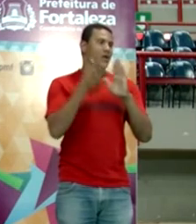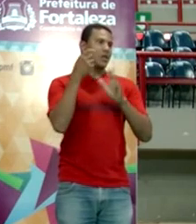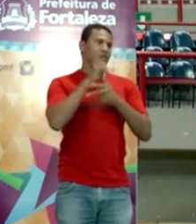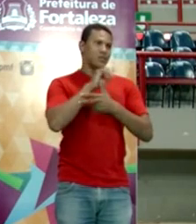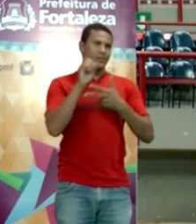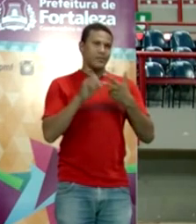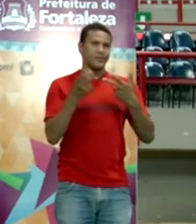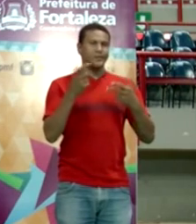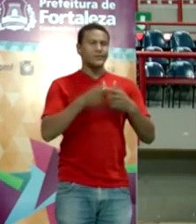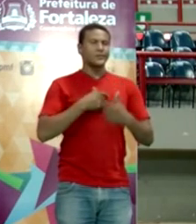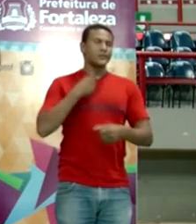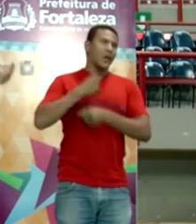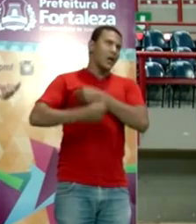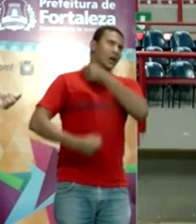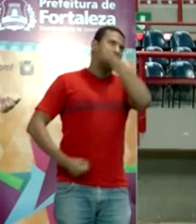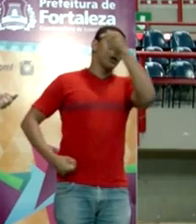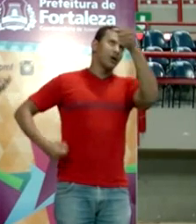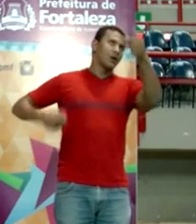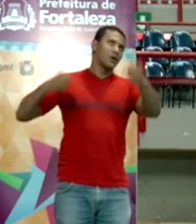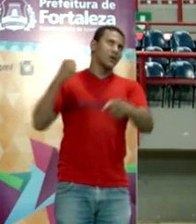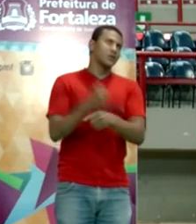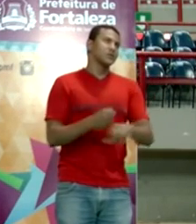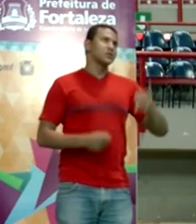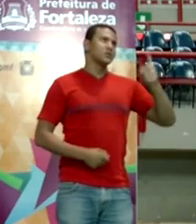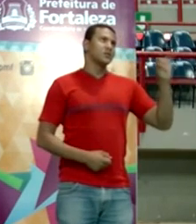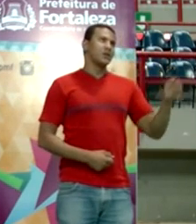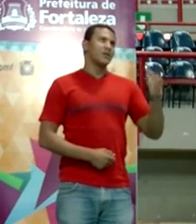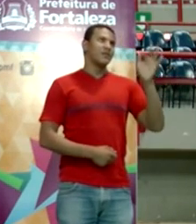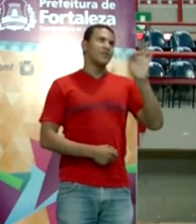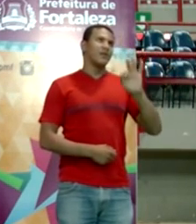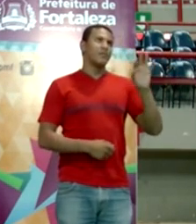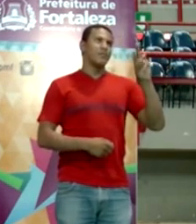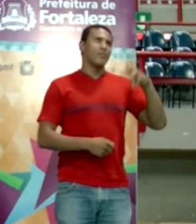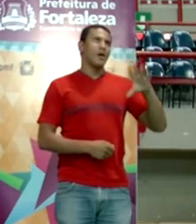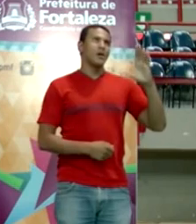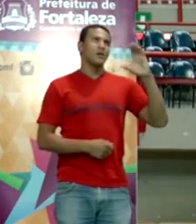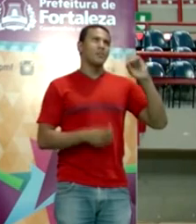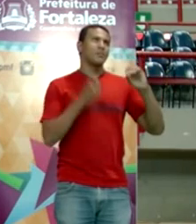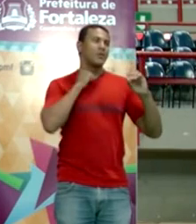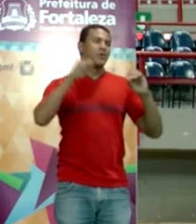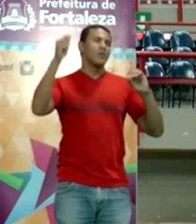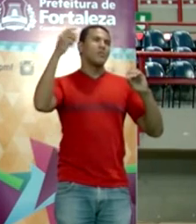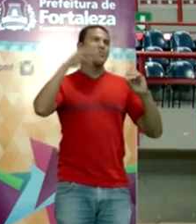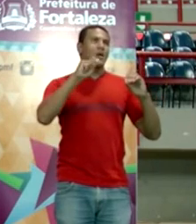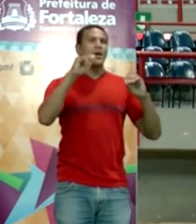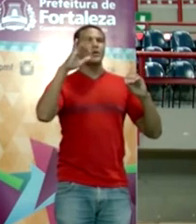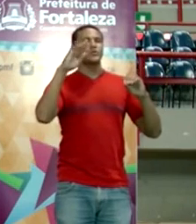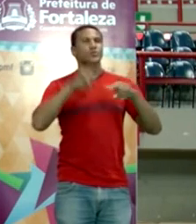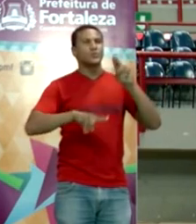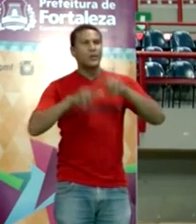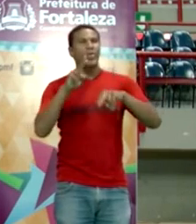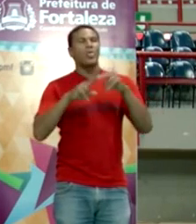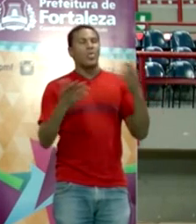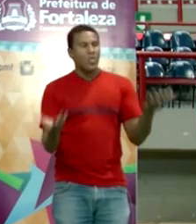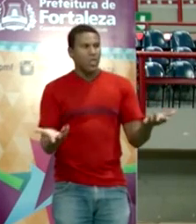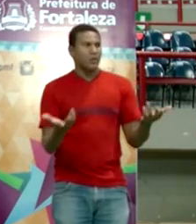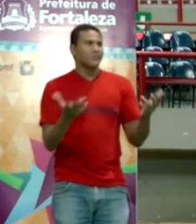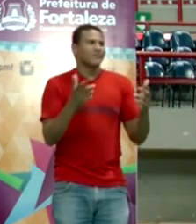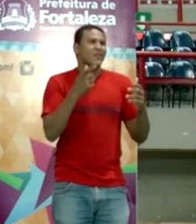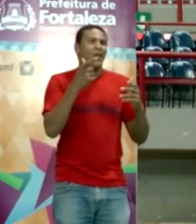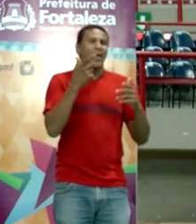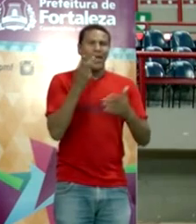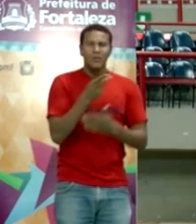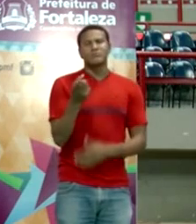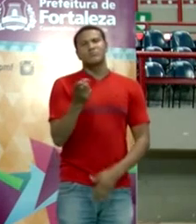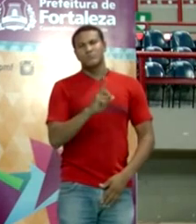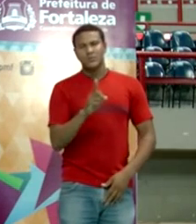todinho estudando texto dissertativo, argumentativo. Está errado, está não, porque a redação é algo muito importante. Mas não